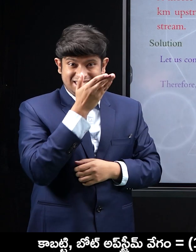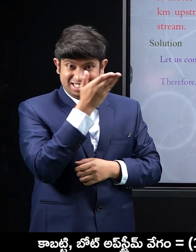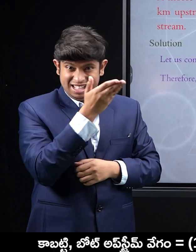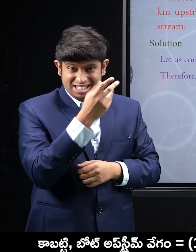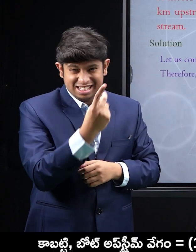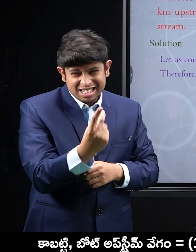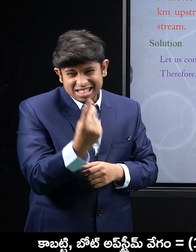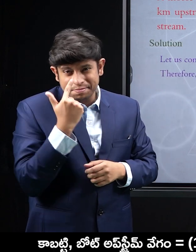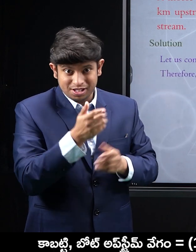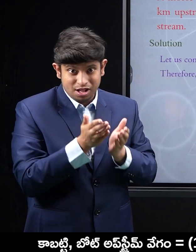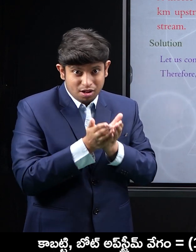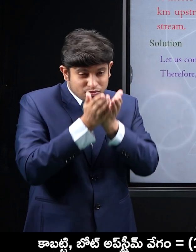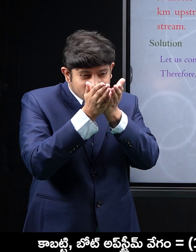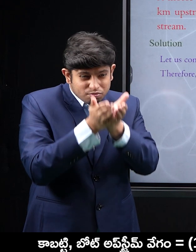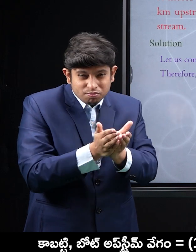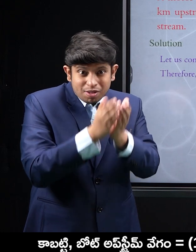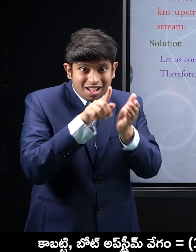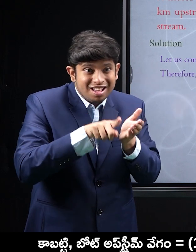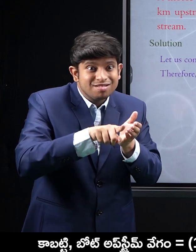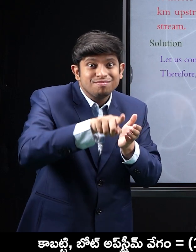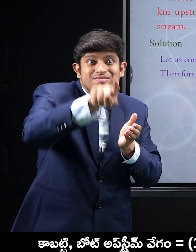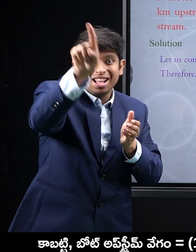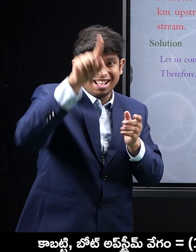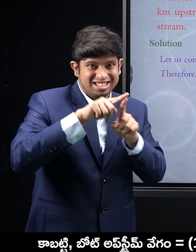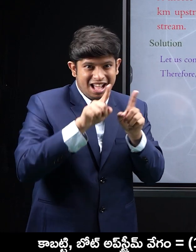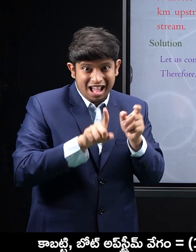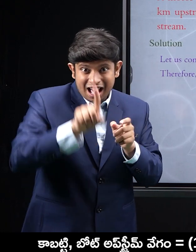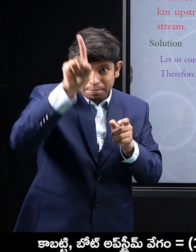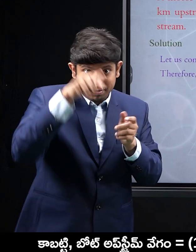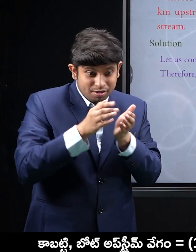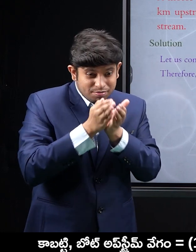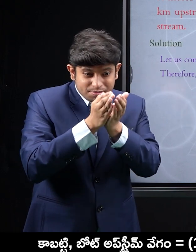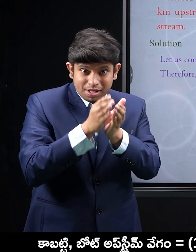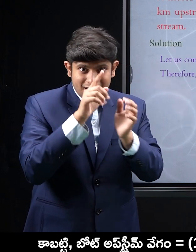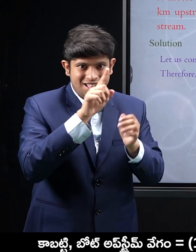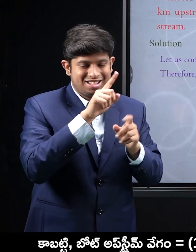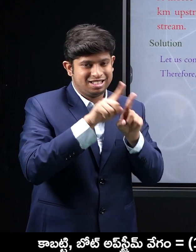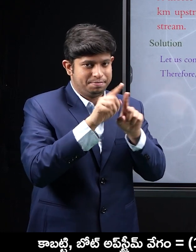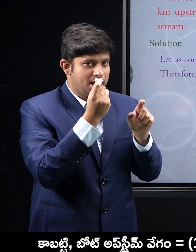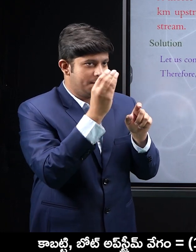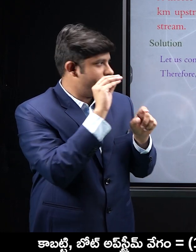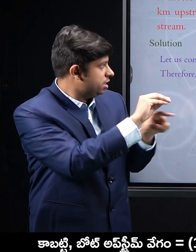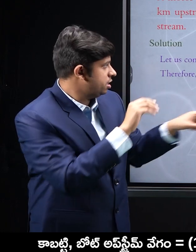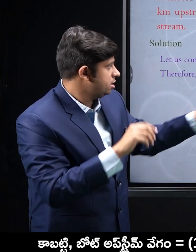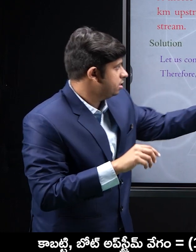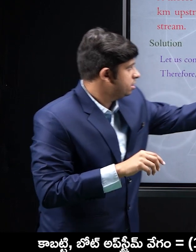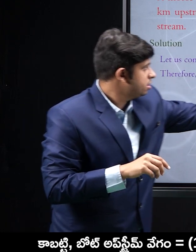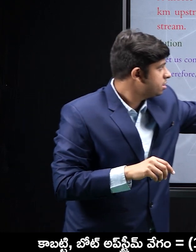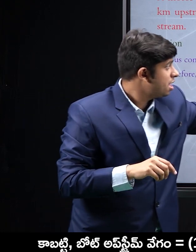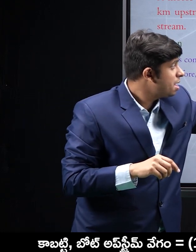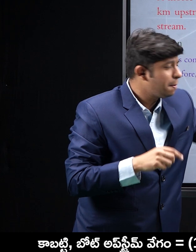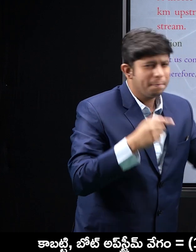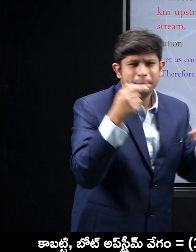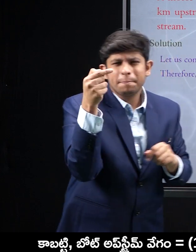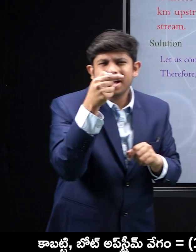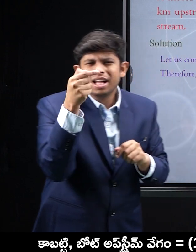కాబట్టి బోట్ అప్స్ట్రీమ్ వేగం 18 మైనస్ x కిలోమీటర్లు పర్ అవర్ మరియు ప్రవాహంలో పడవ